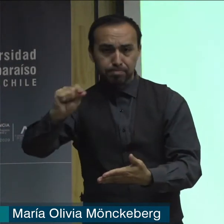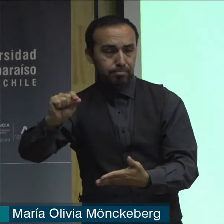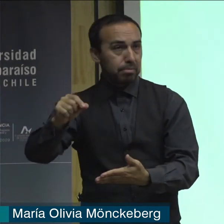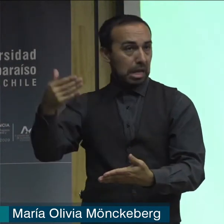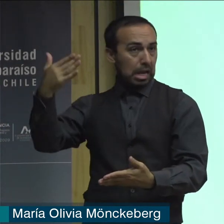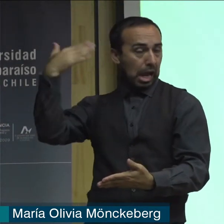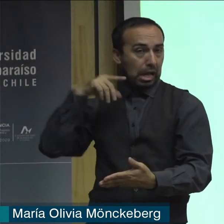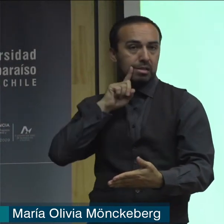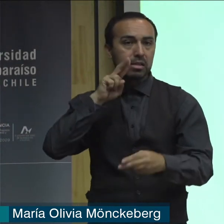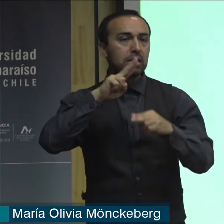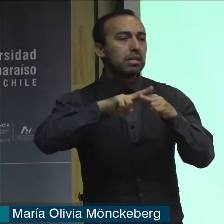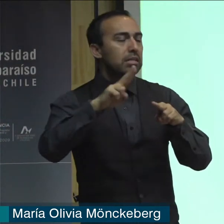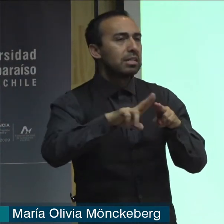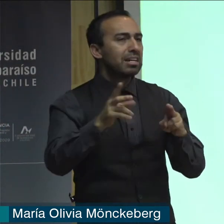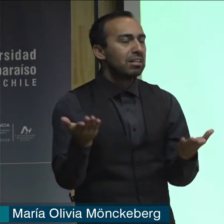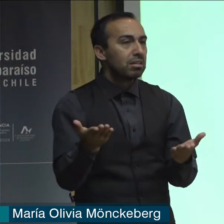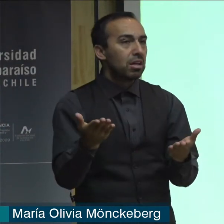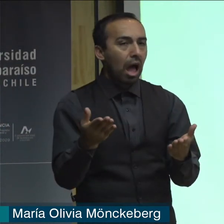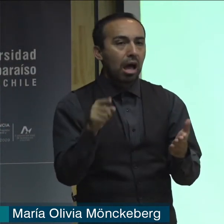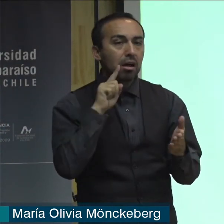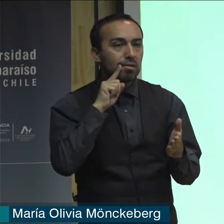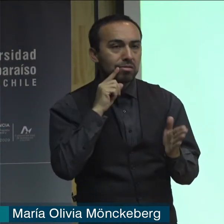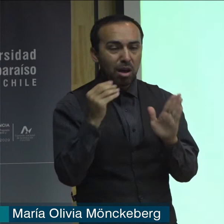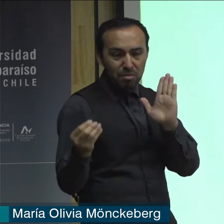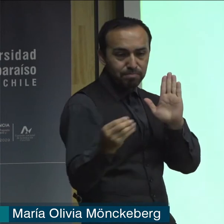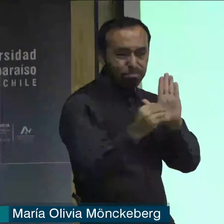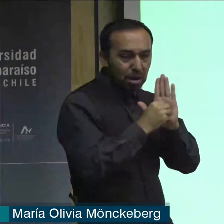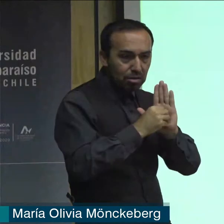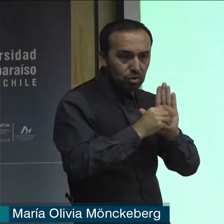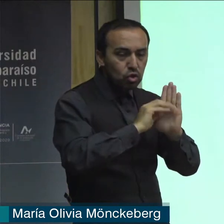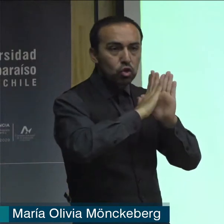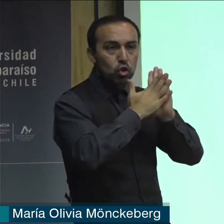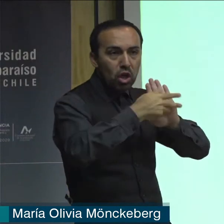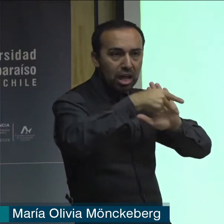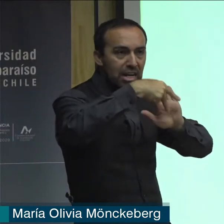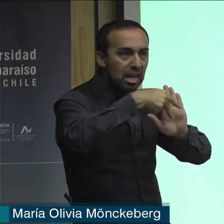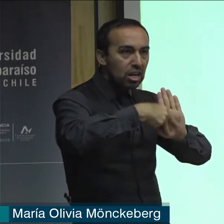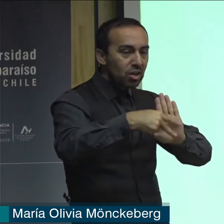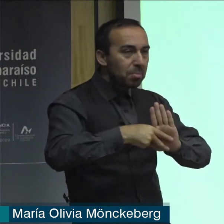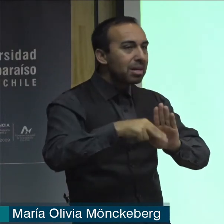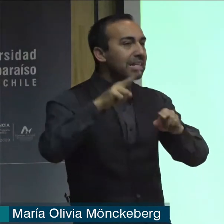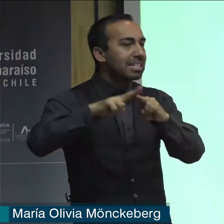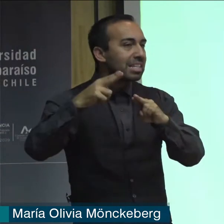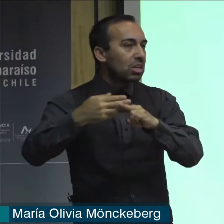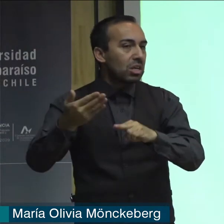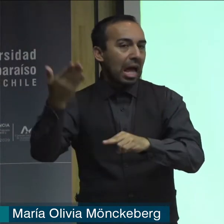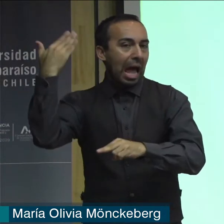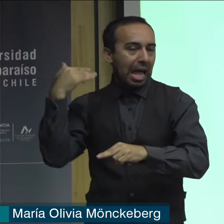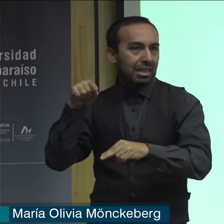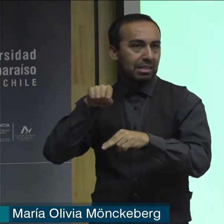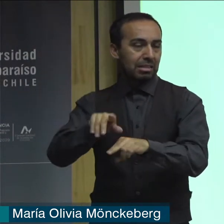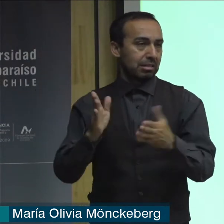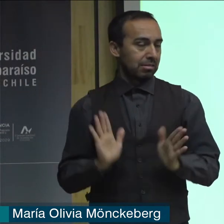es parte no es cierto de todas las medidas que vinieron a hacer en año